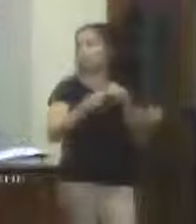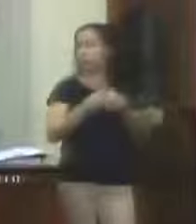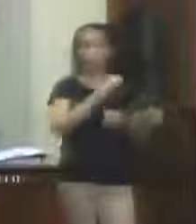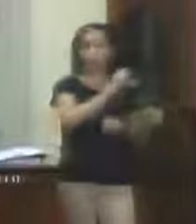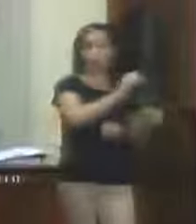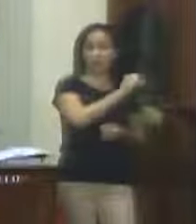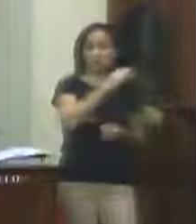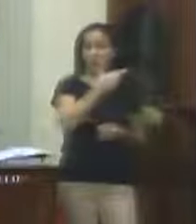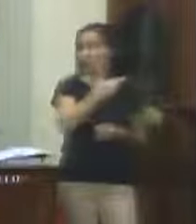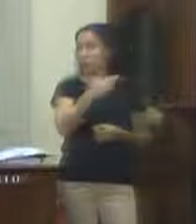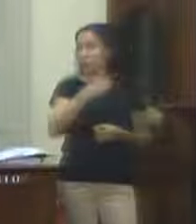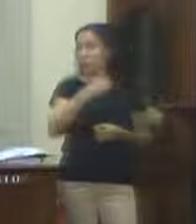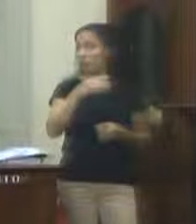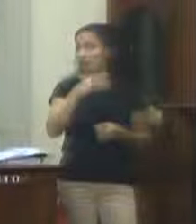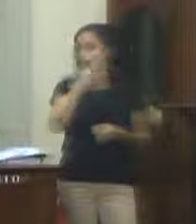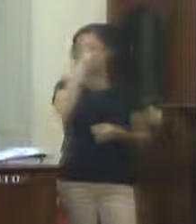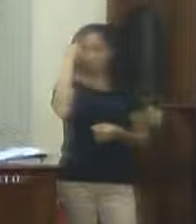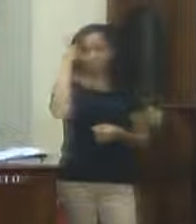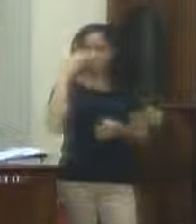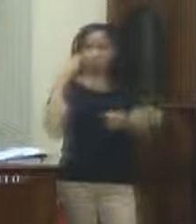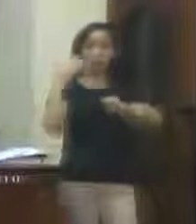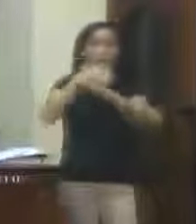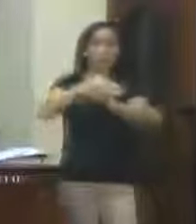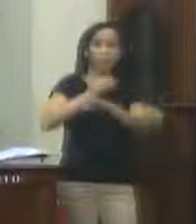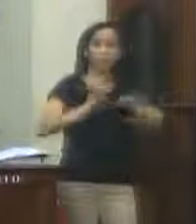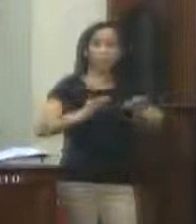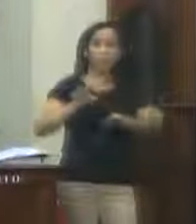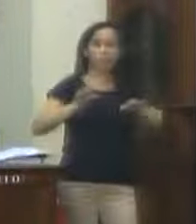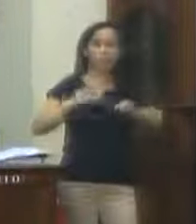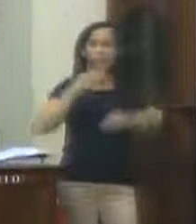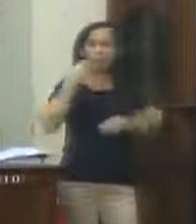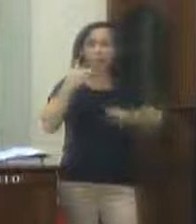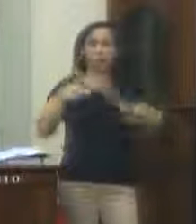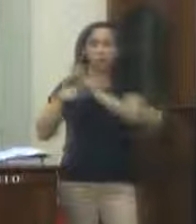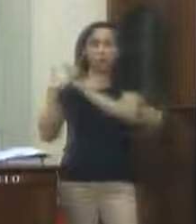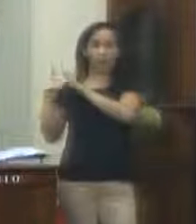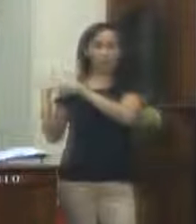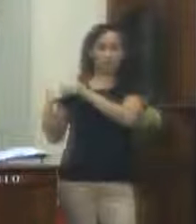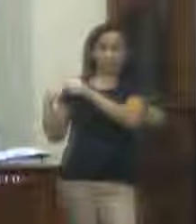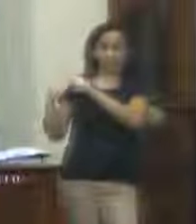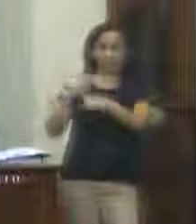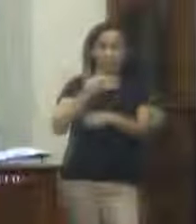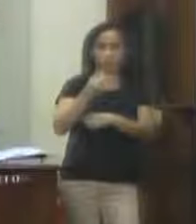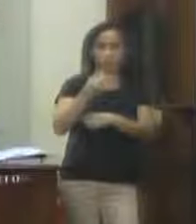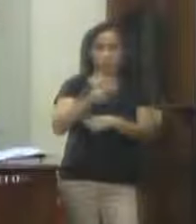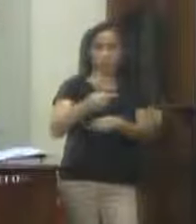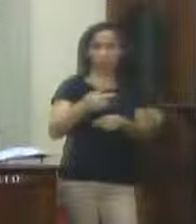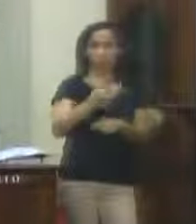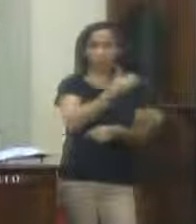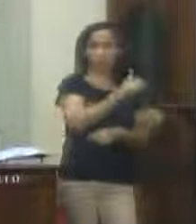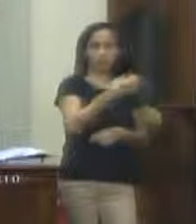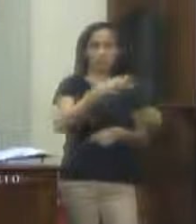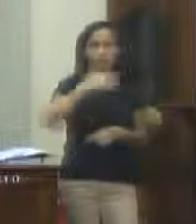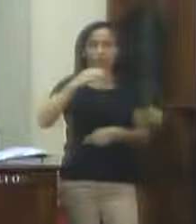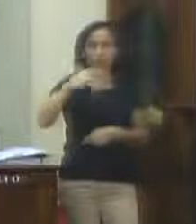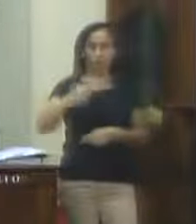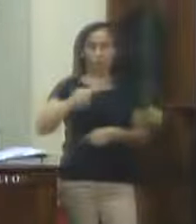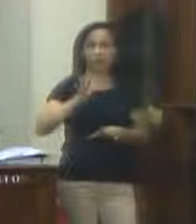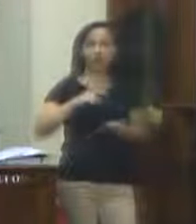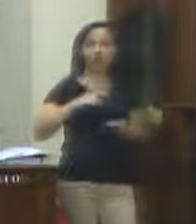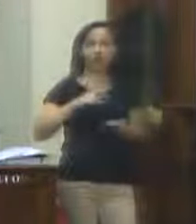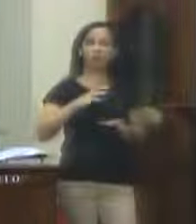823 vítimas que ingressaram no programa nos municípios citados em 2017, 647 já haviam